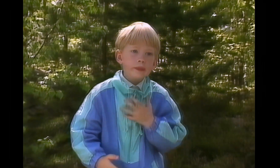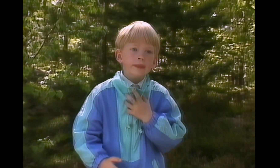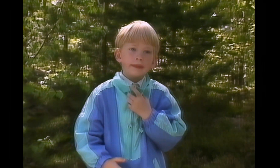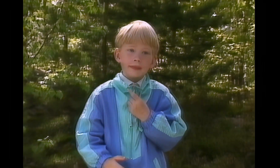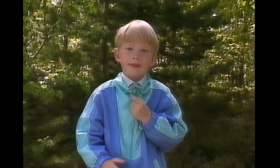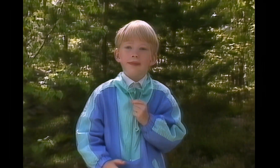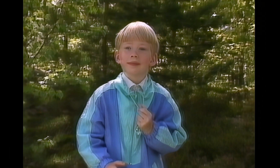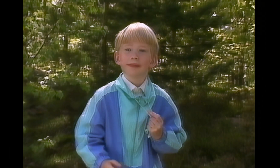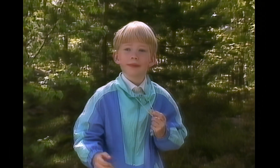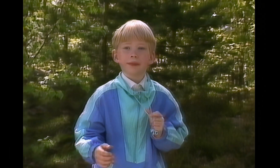Då är han farlig.